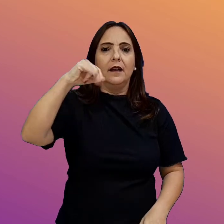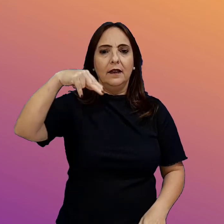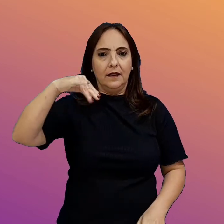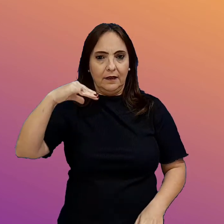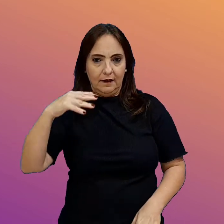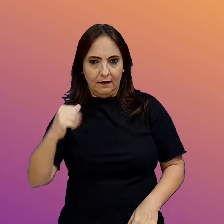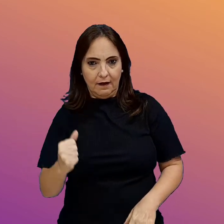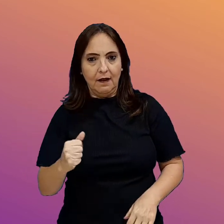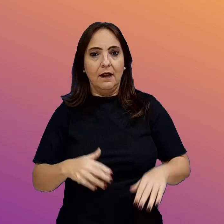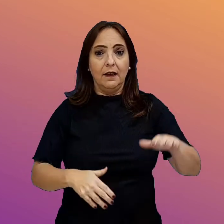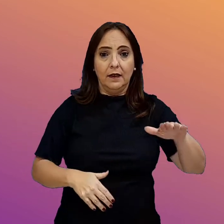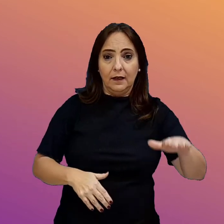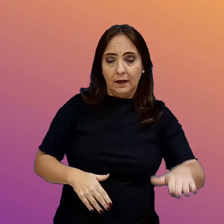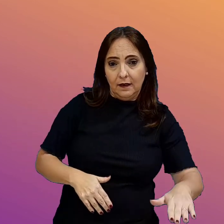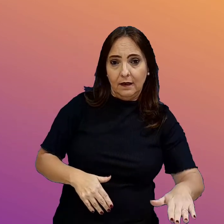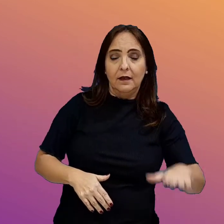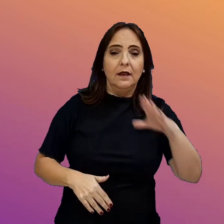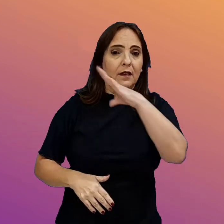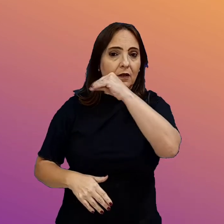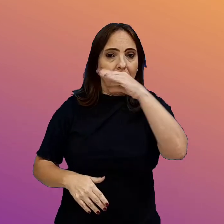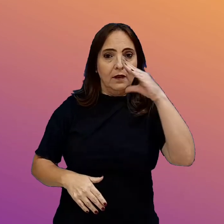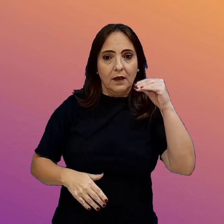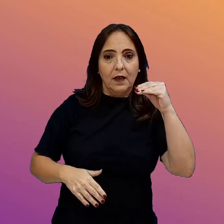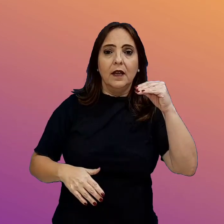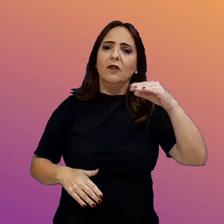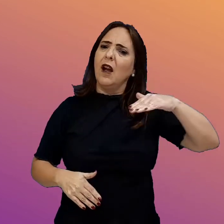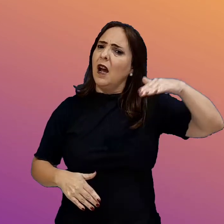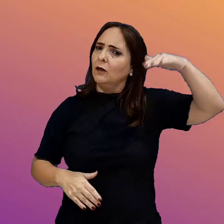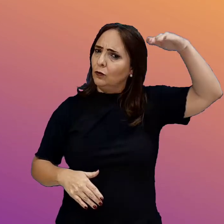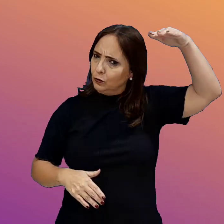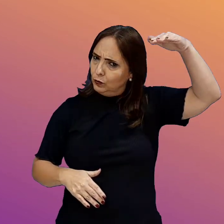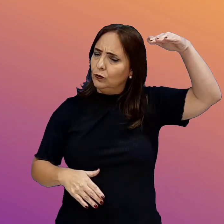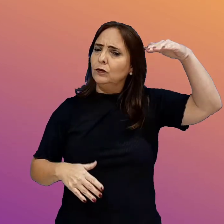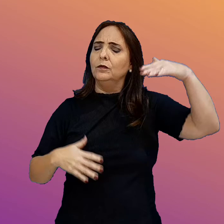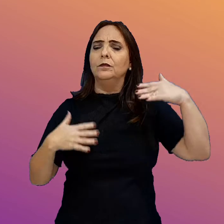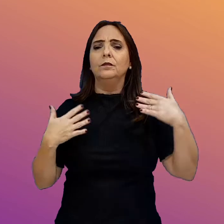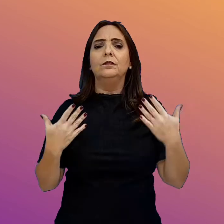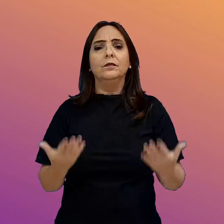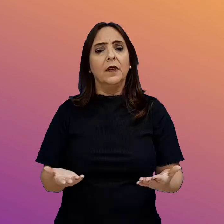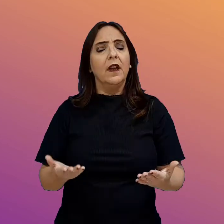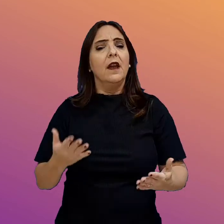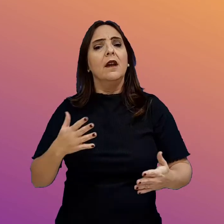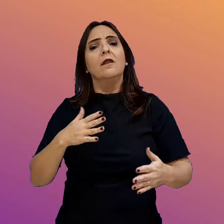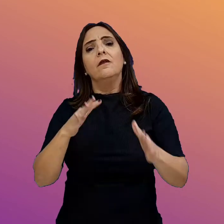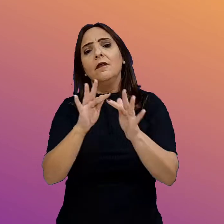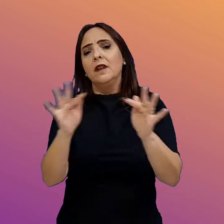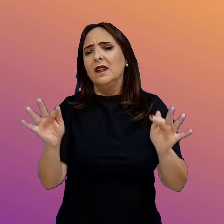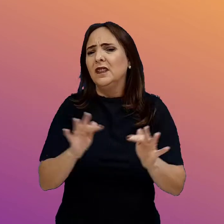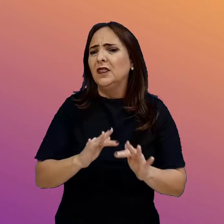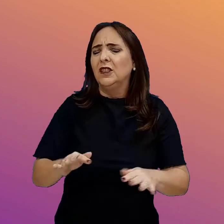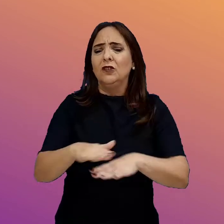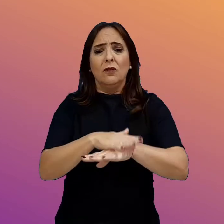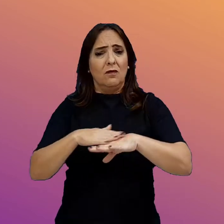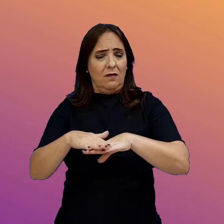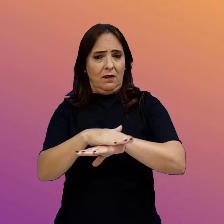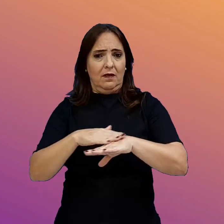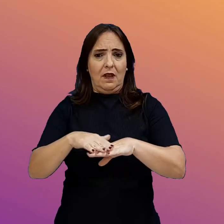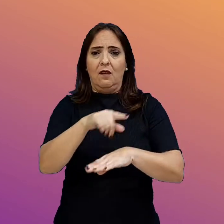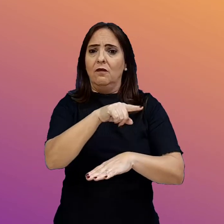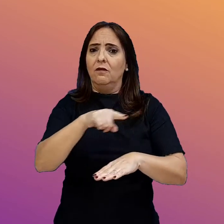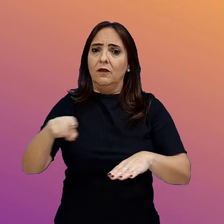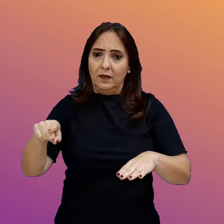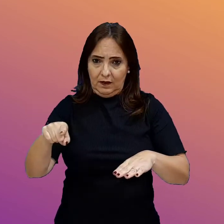criança, adolescente, adulto. E vai ser um prazer conversar com vocês sobre esse tema que nos